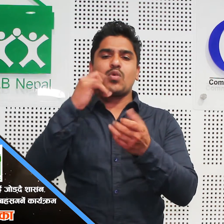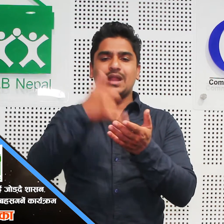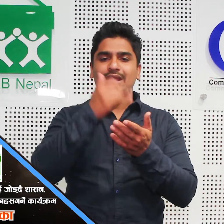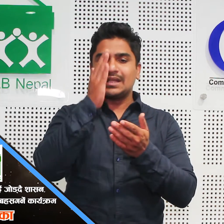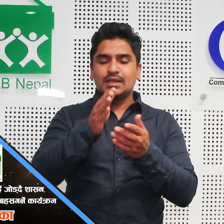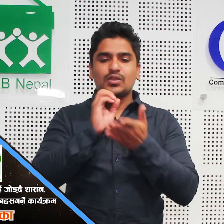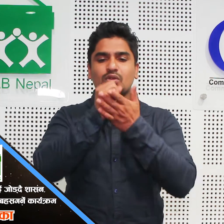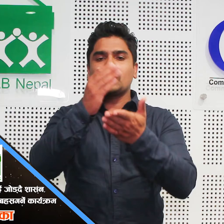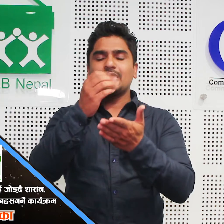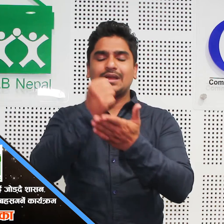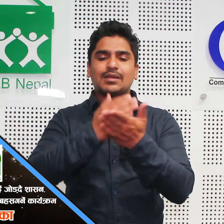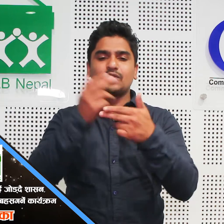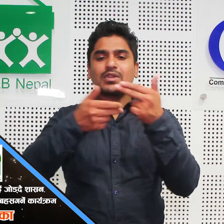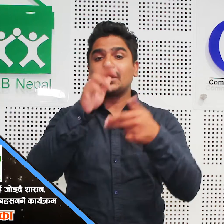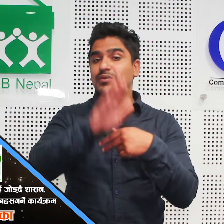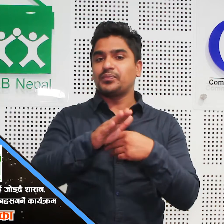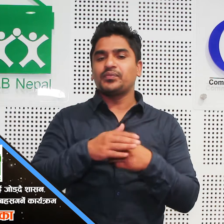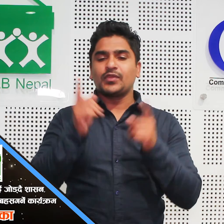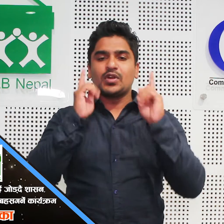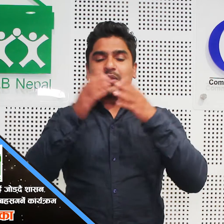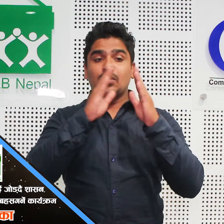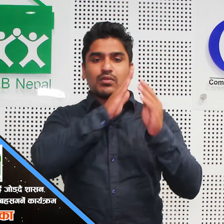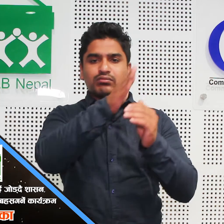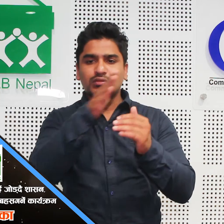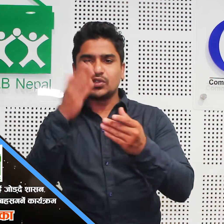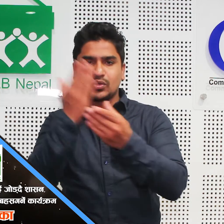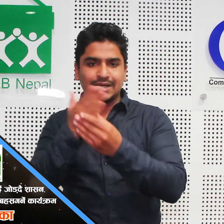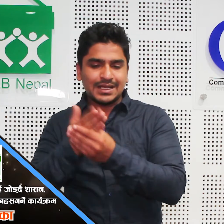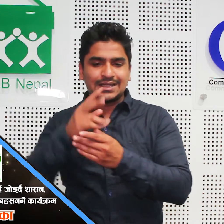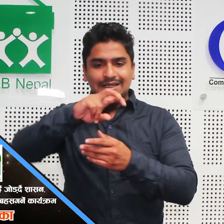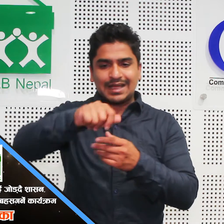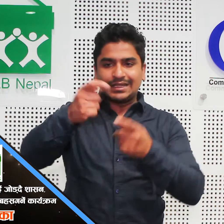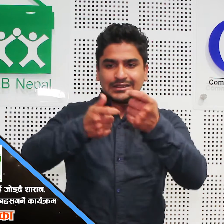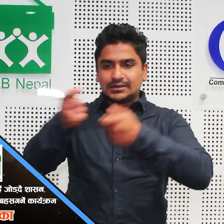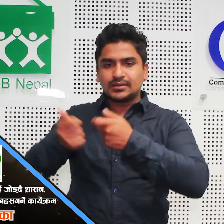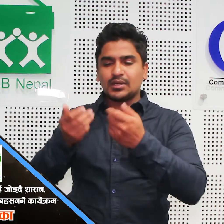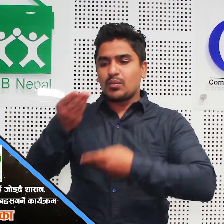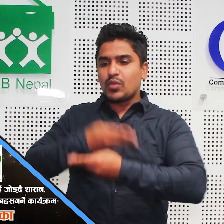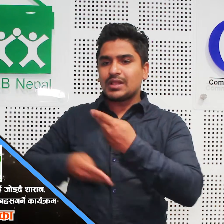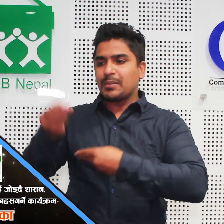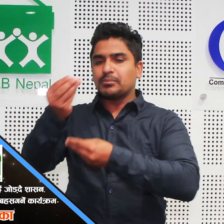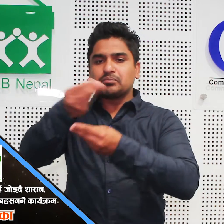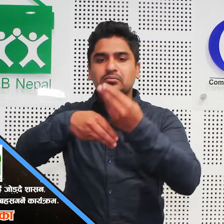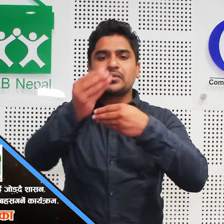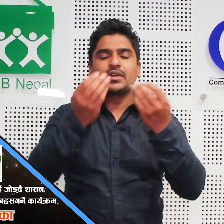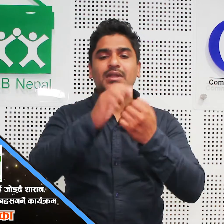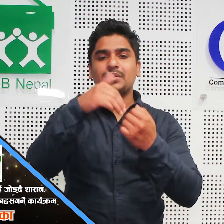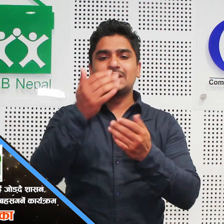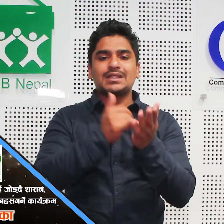सहयोगका कार्यक्रम चलाएको छ। नगरपालिकाले घरमै आएर तरकारी तथा कागती खरिद गरेर बजारमा बिक्री गरिदिएपछि किसानलाई राहत